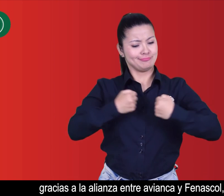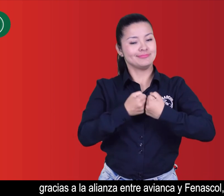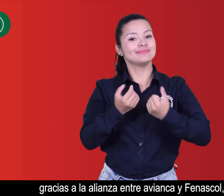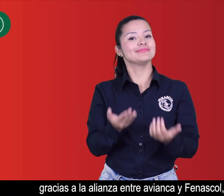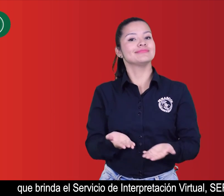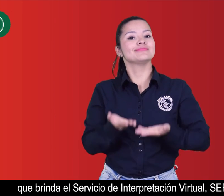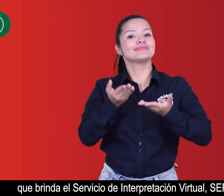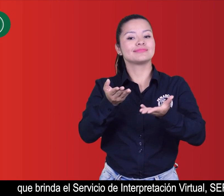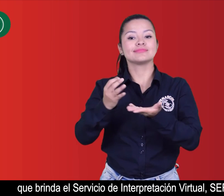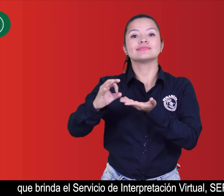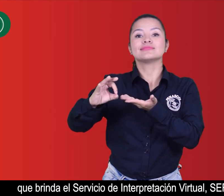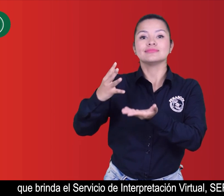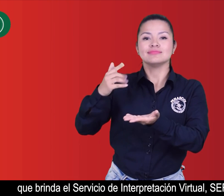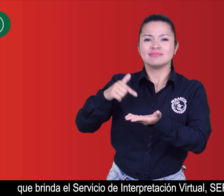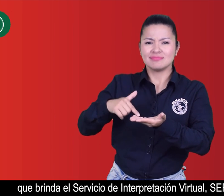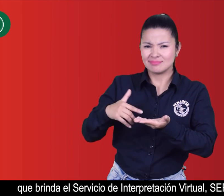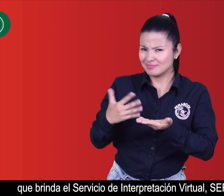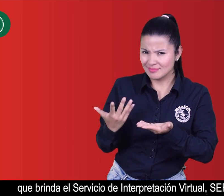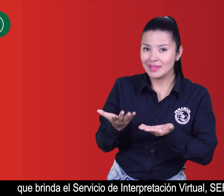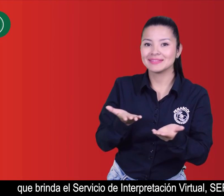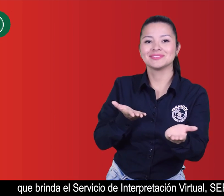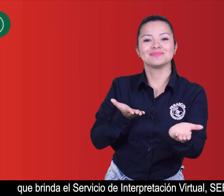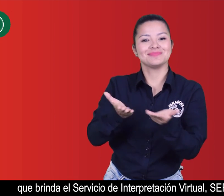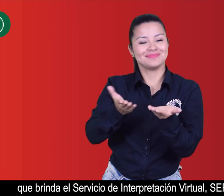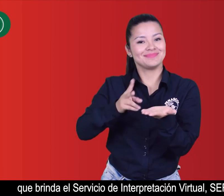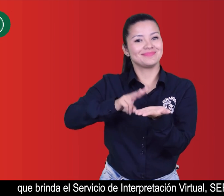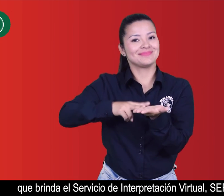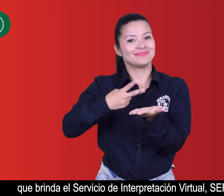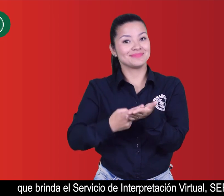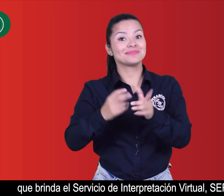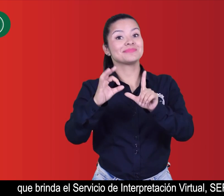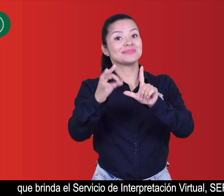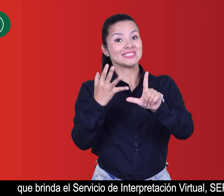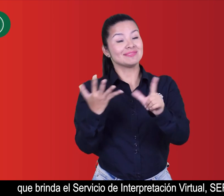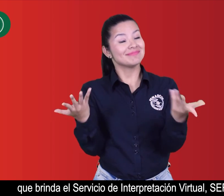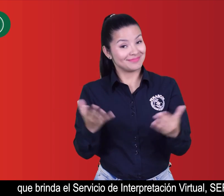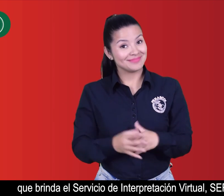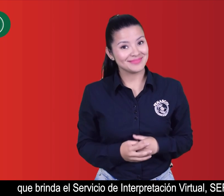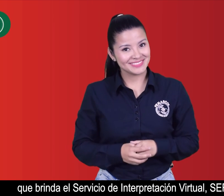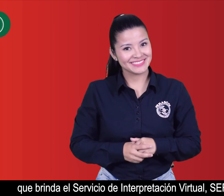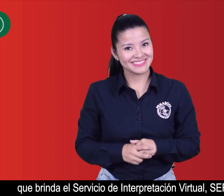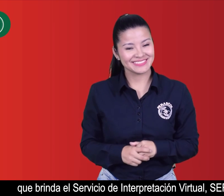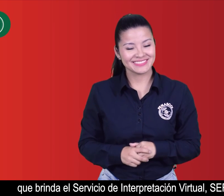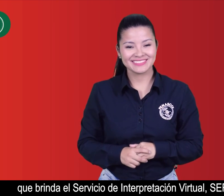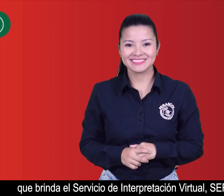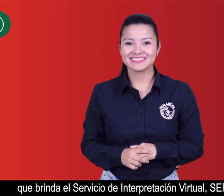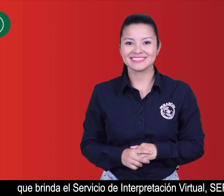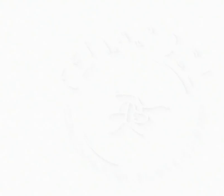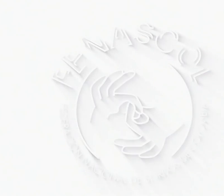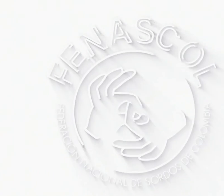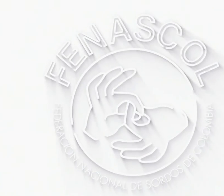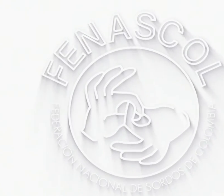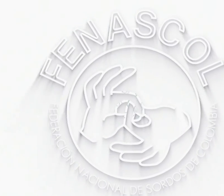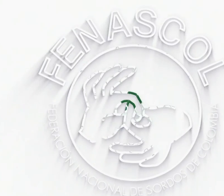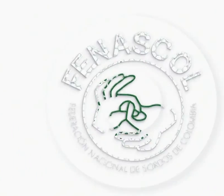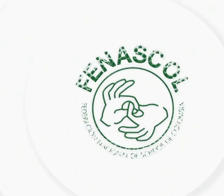que brinda el servicio de interpretación virtual Servir. ¡Gracias! ¡Gracias! ¡Gracias!